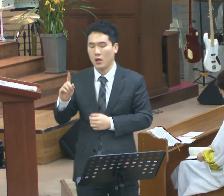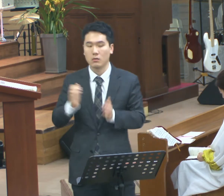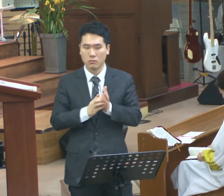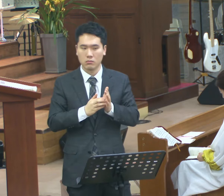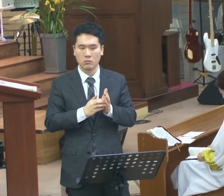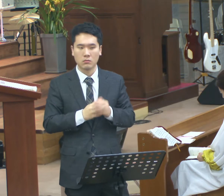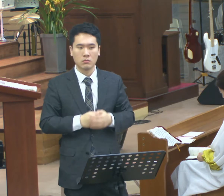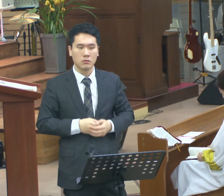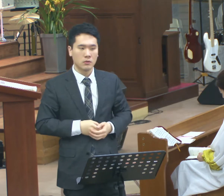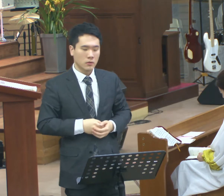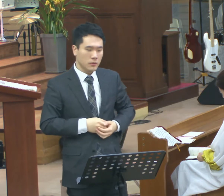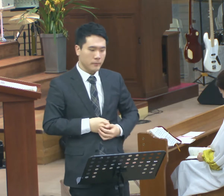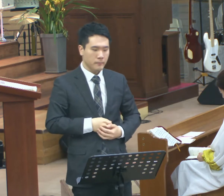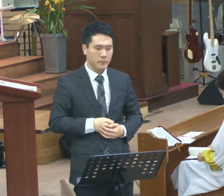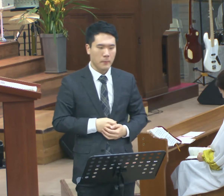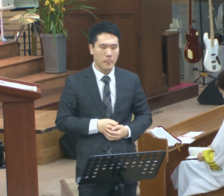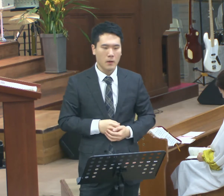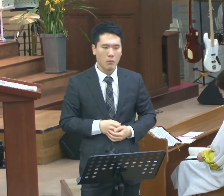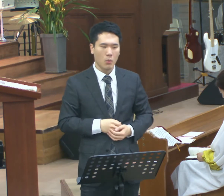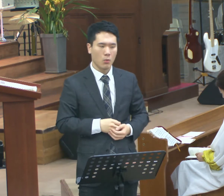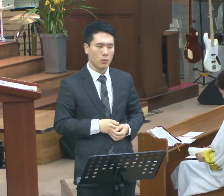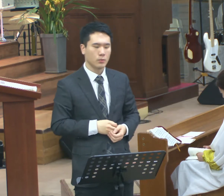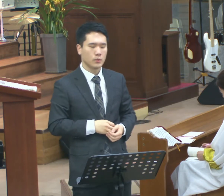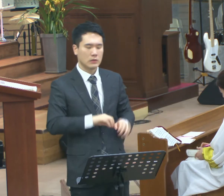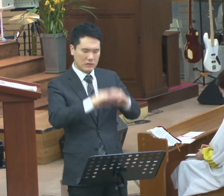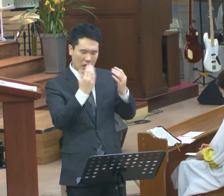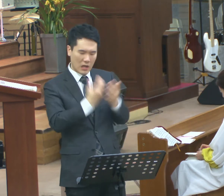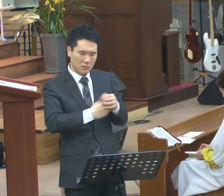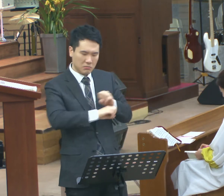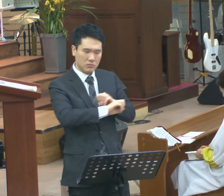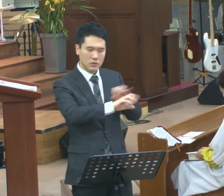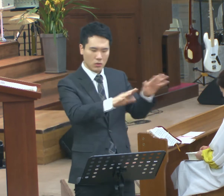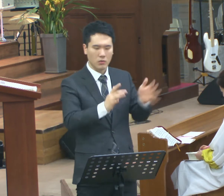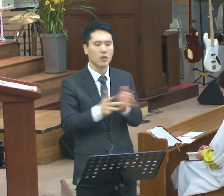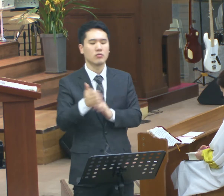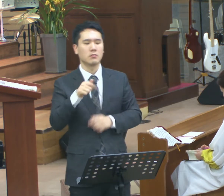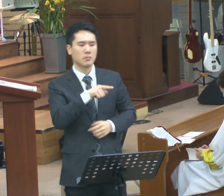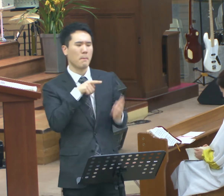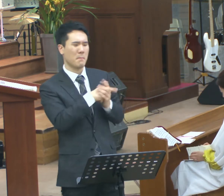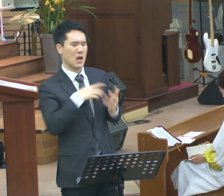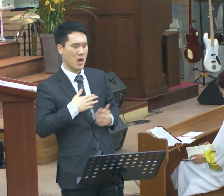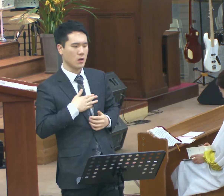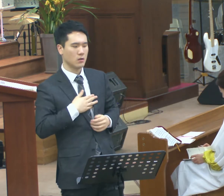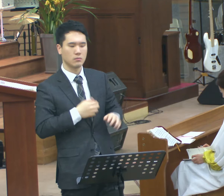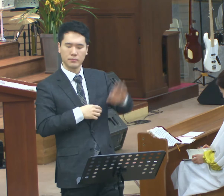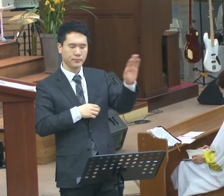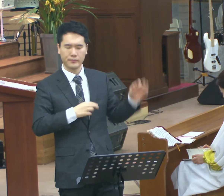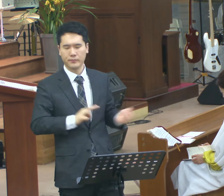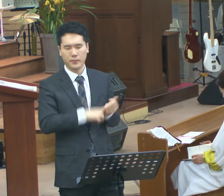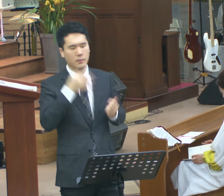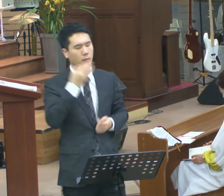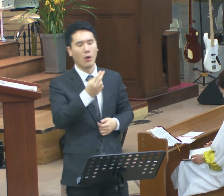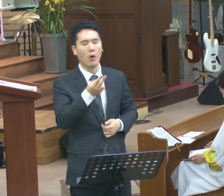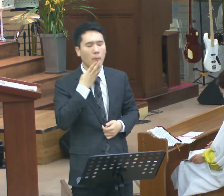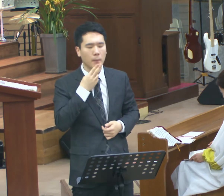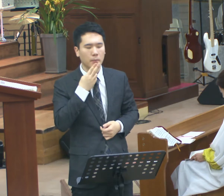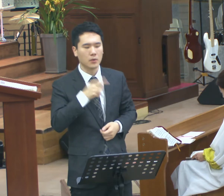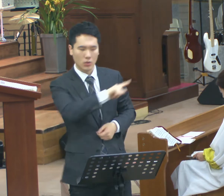벳세다로, 무리들은 자기 집으로 다 흩어야 된다. 그리고 주님은 산으로 올라가셨습니다.